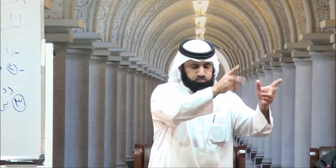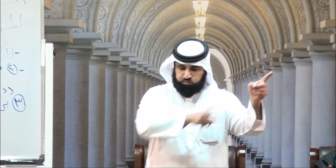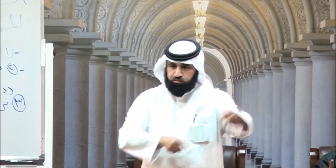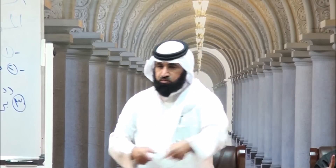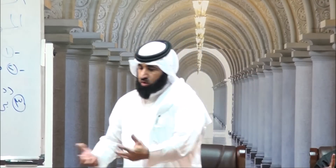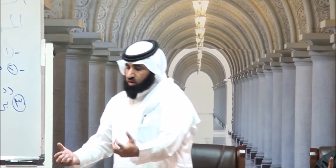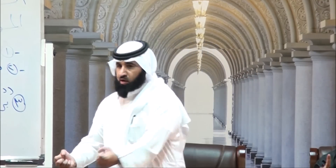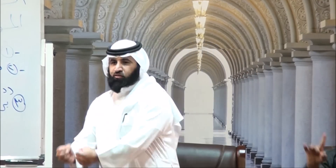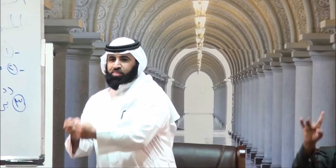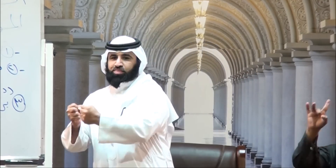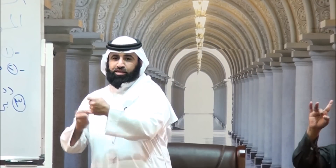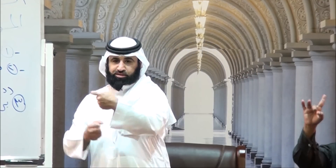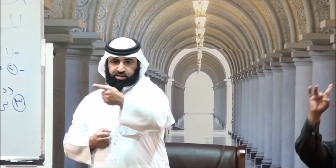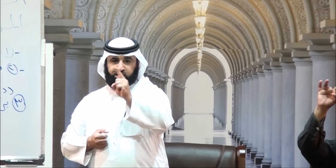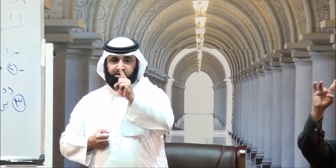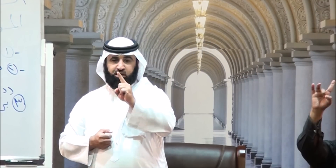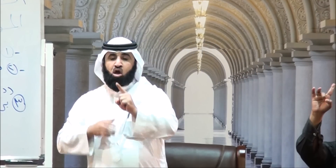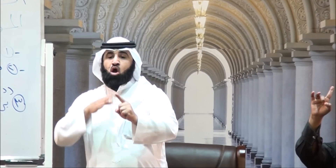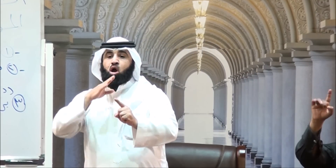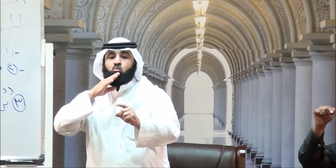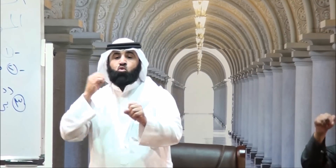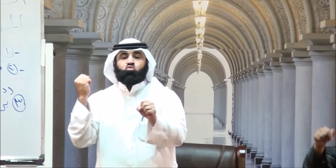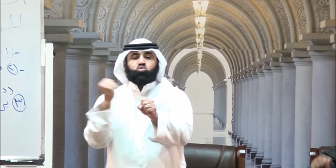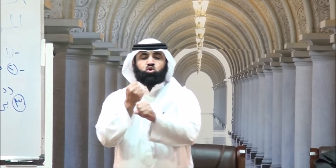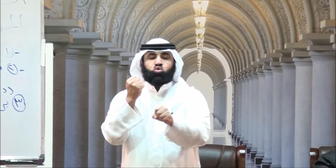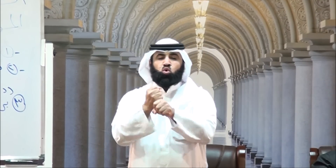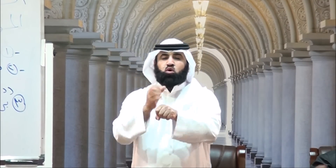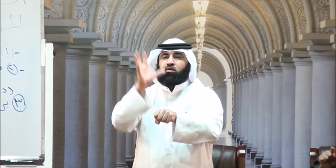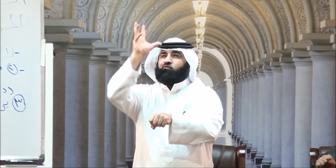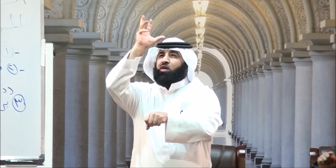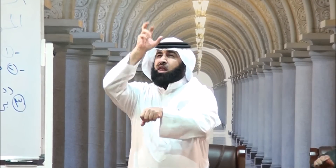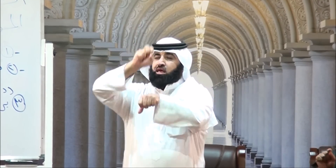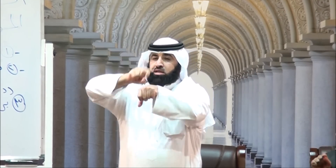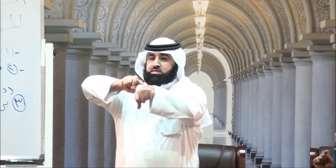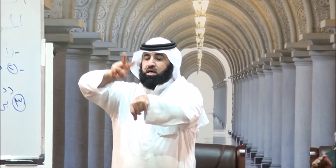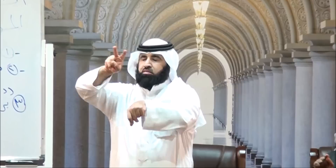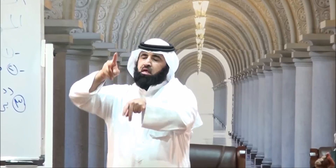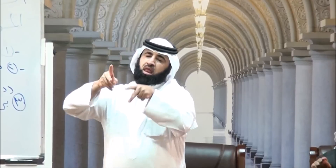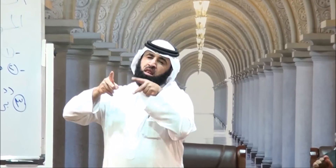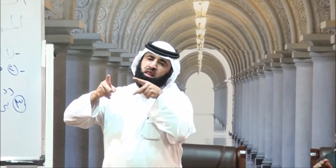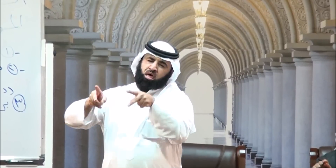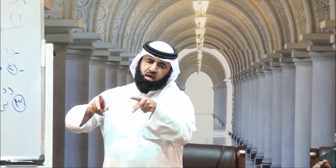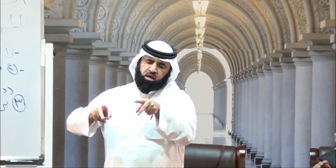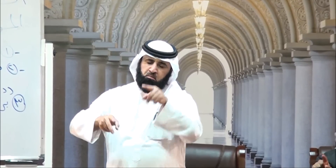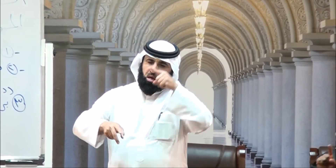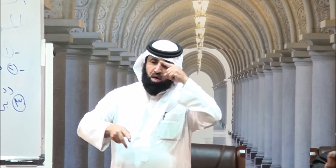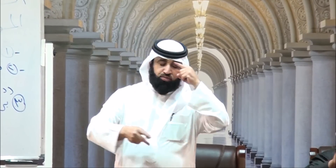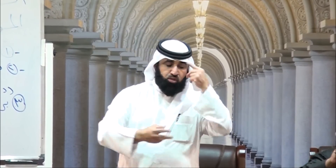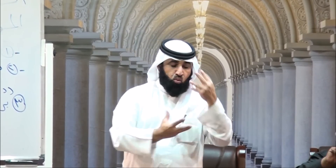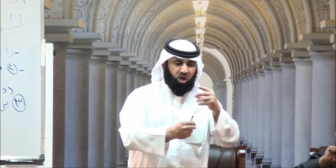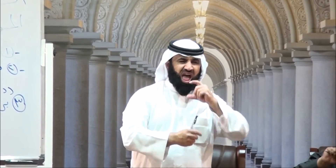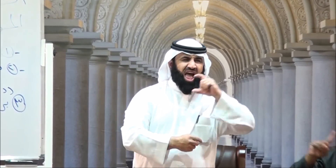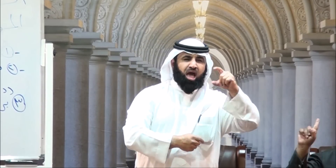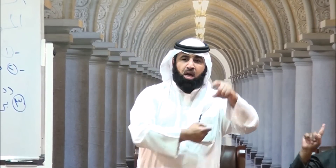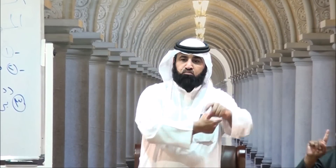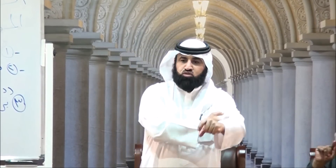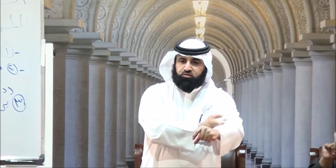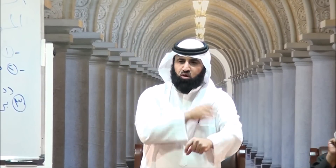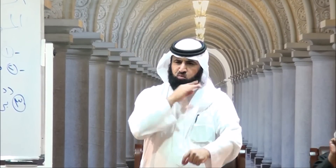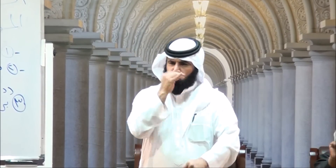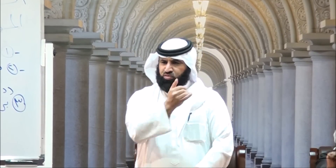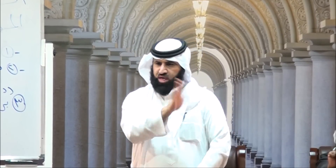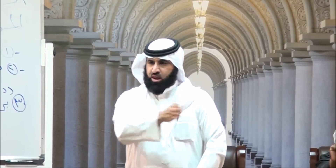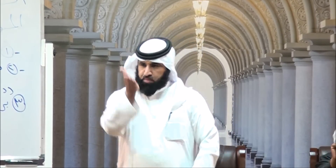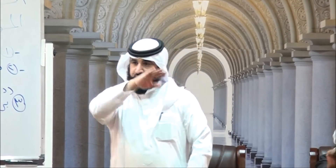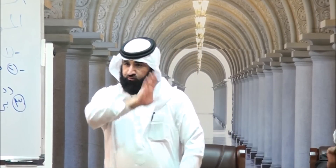أبوه لو كان عنده أشغال الدنيا كلها وإذا الولد هذا في حاجة له ترك حاجة أشغاله كلها